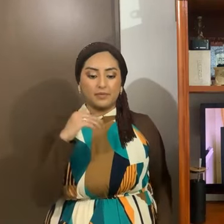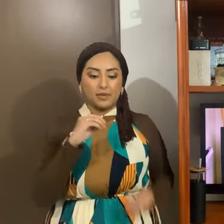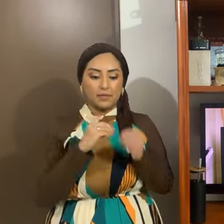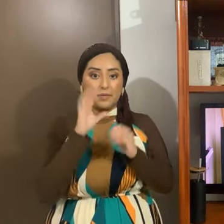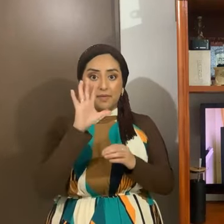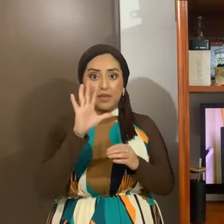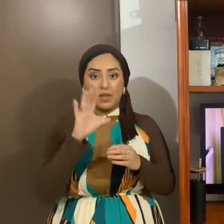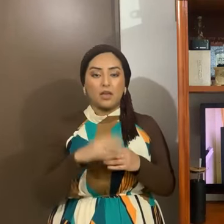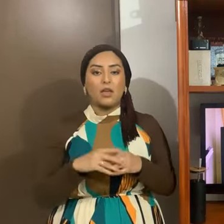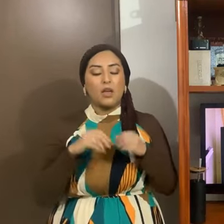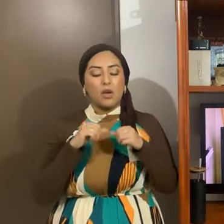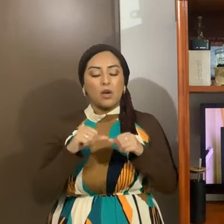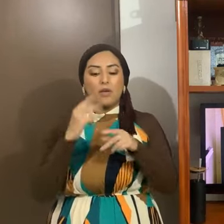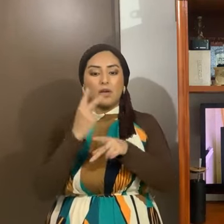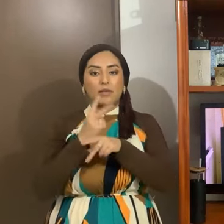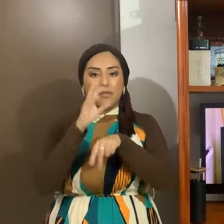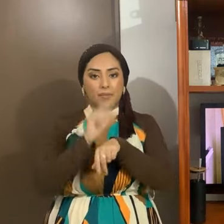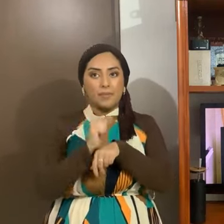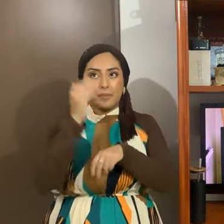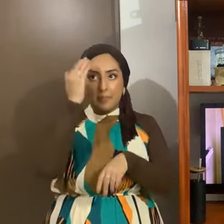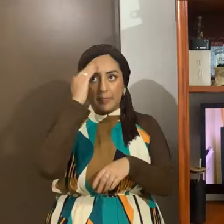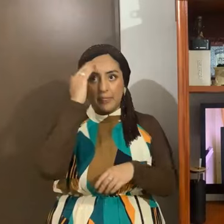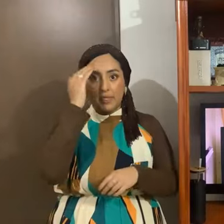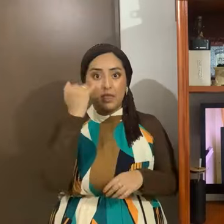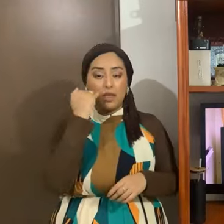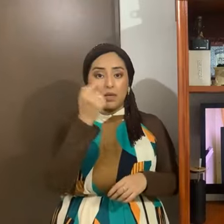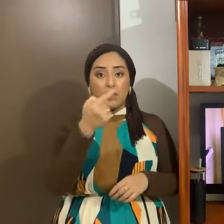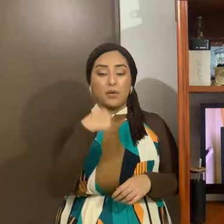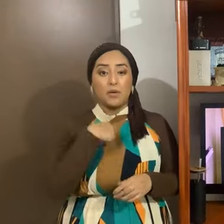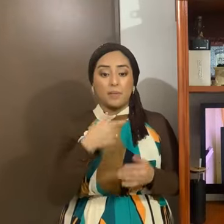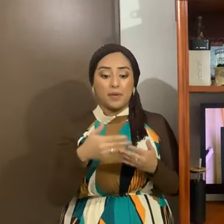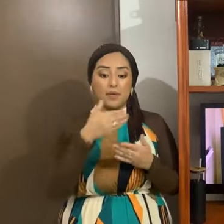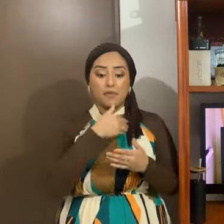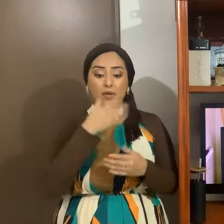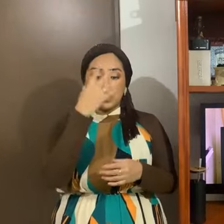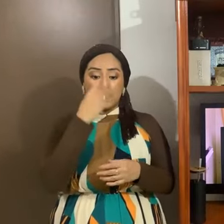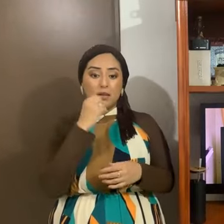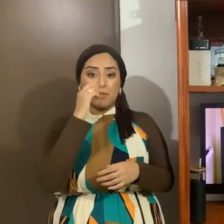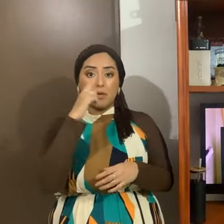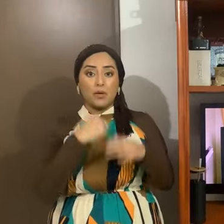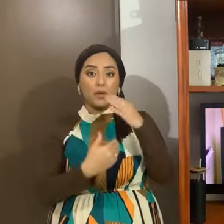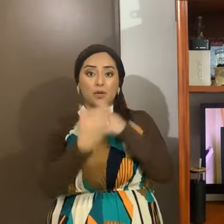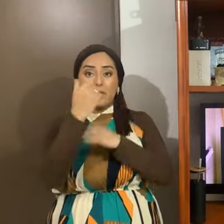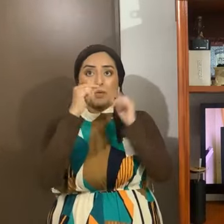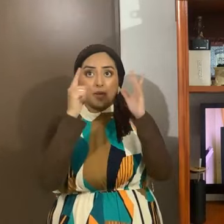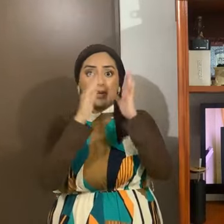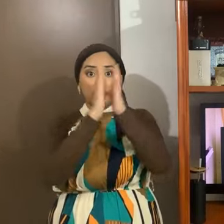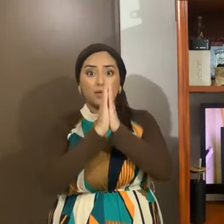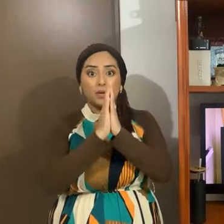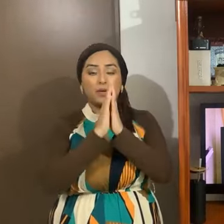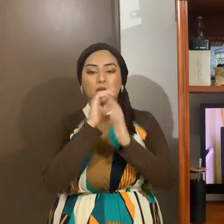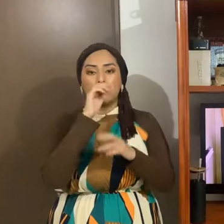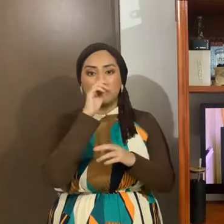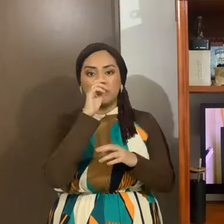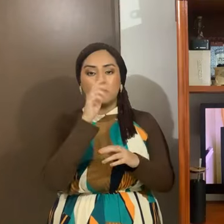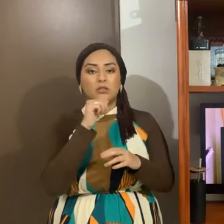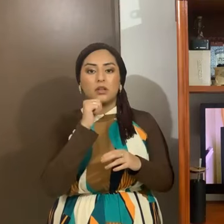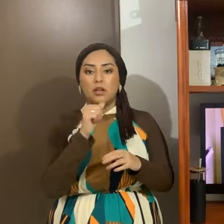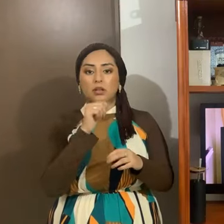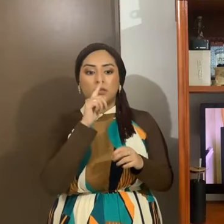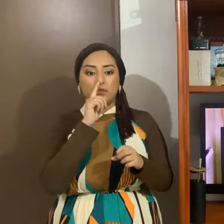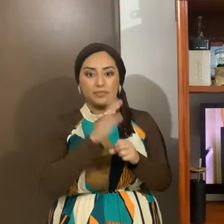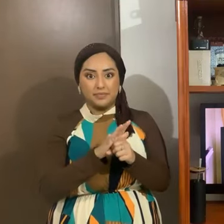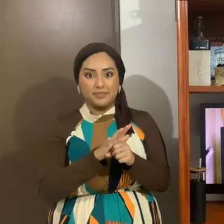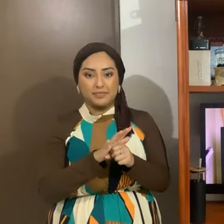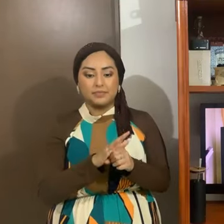mantener el hábito conscientemente. Si ya sabemos que antes de ir a dormir o al despertar vamos a orar, no hacer compromisos,